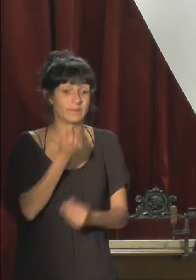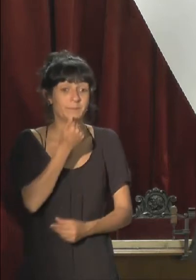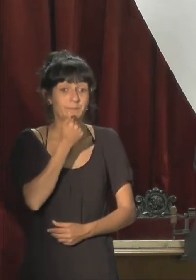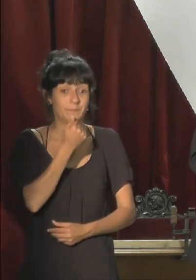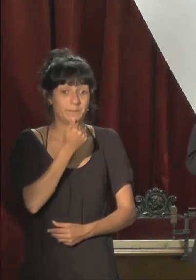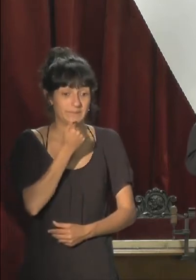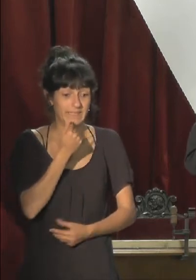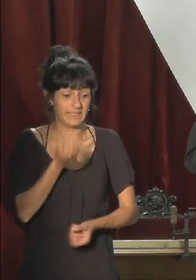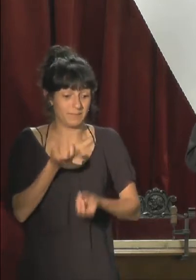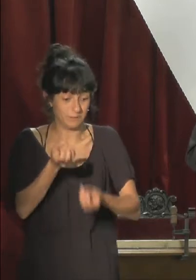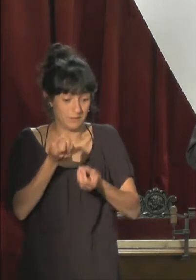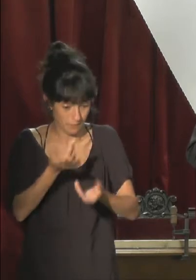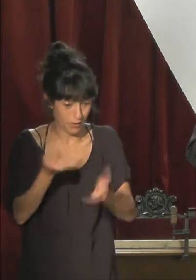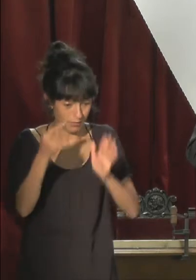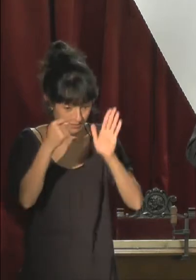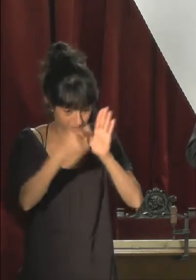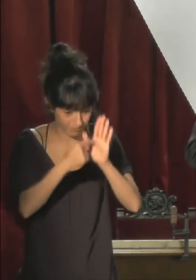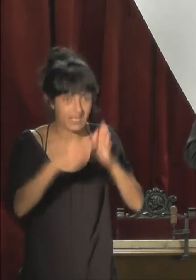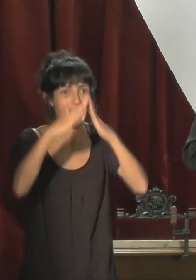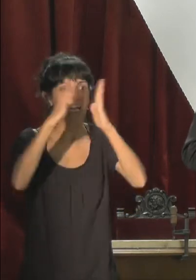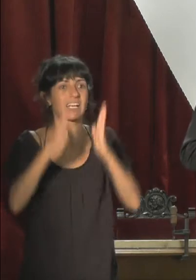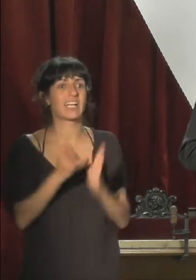de alimentos.